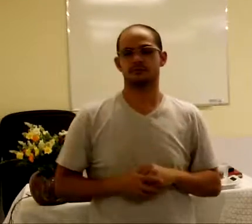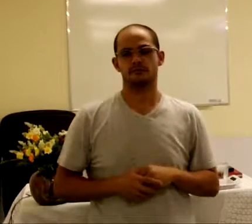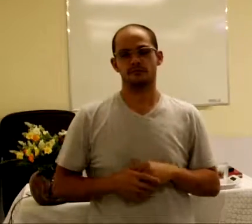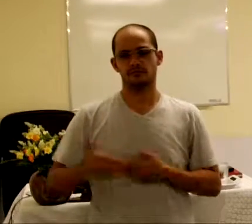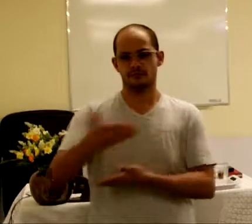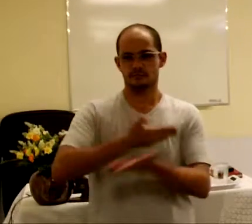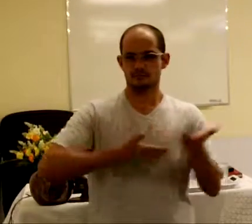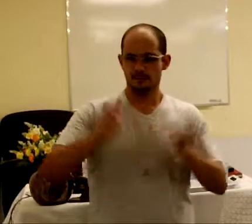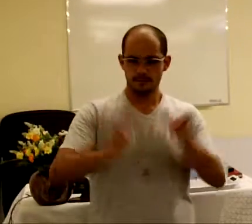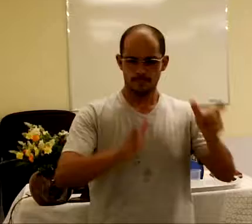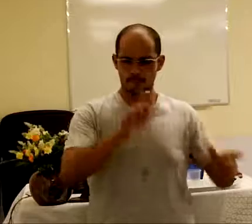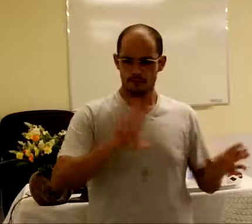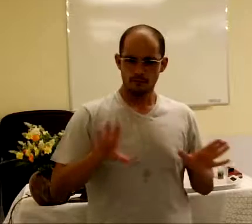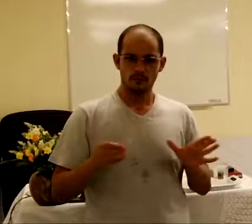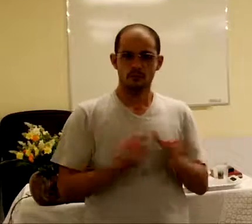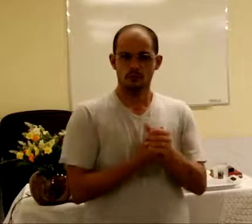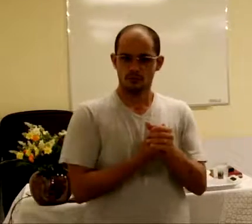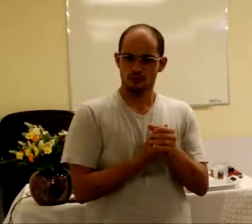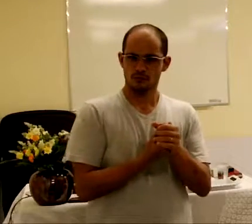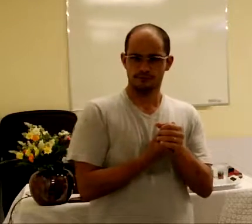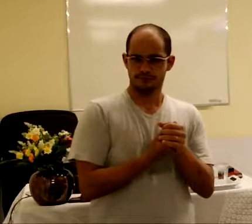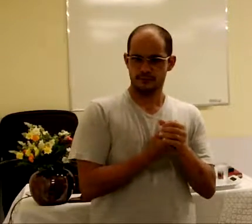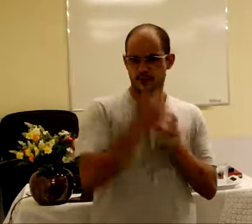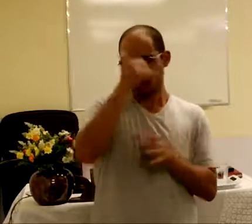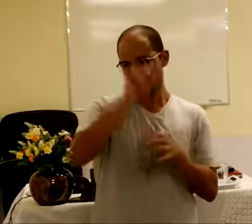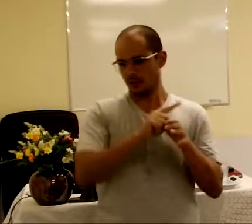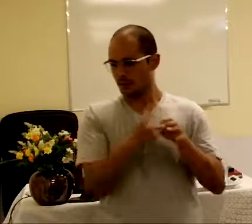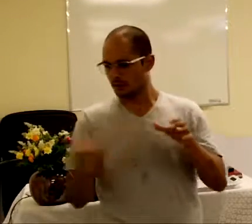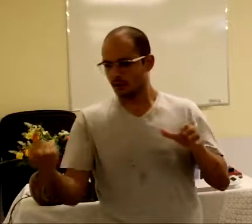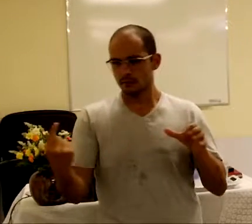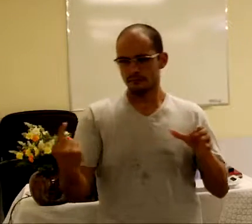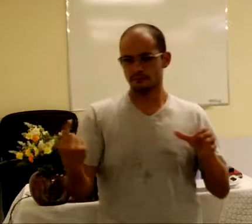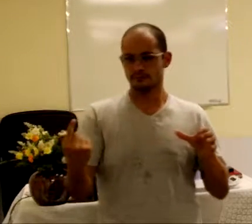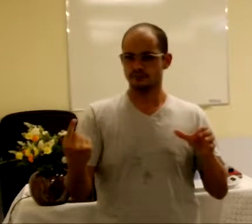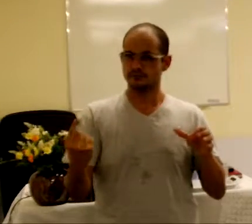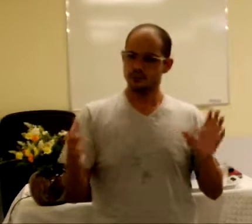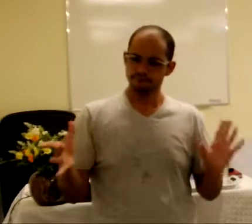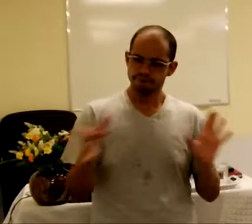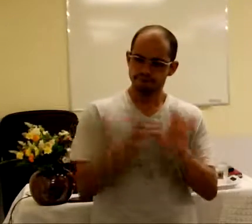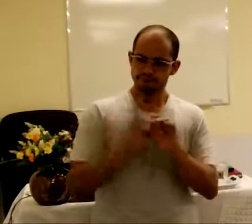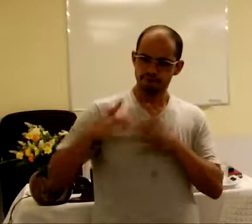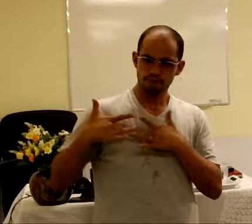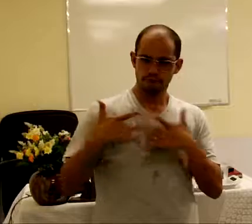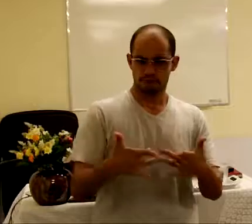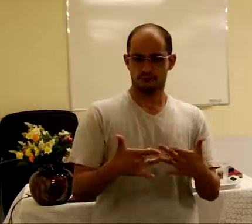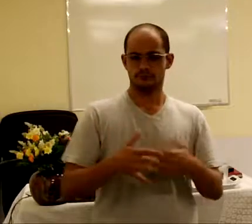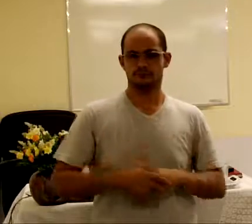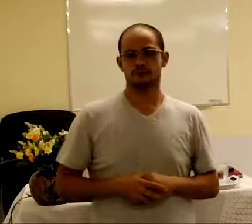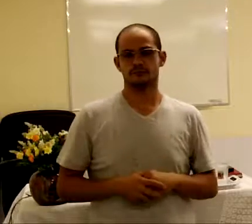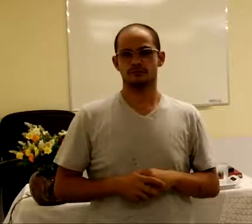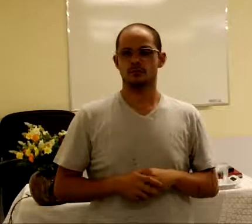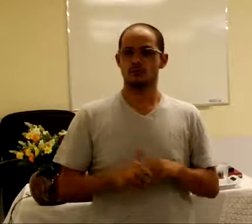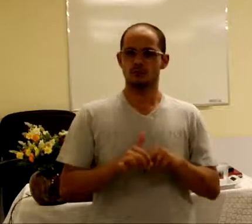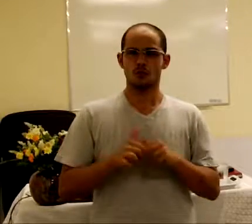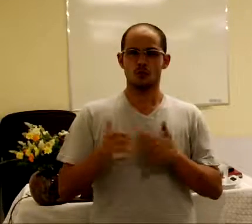pessoas, inclusão e não segregação, e não afastamento das pessoas, união, solidariedade, né? Em